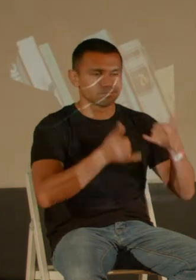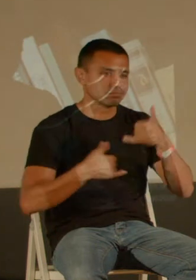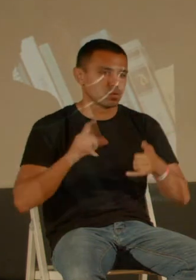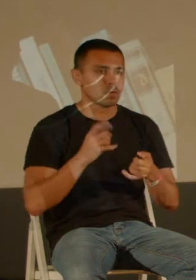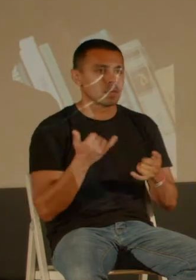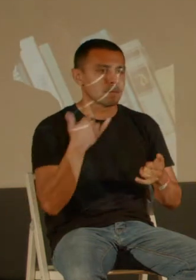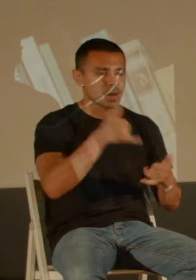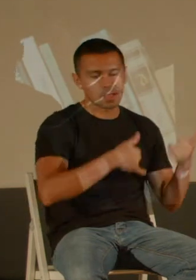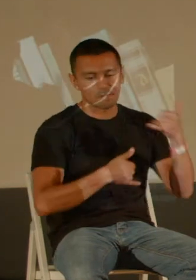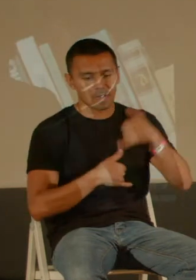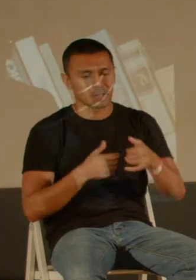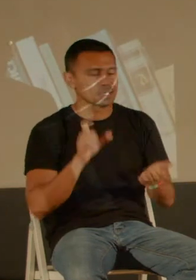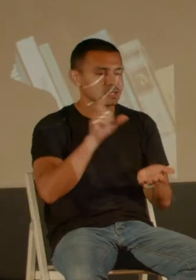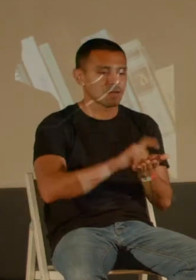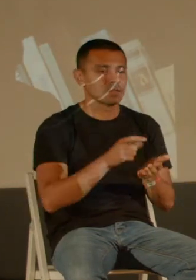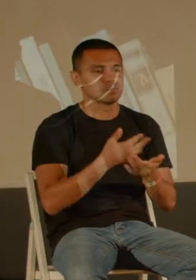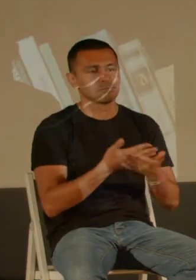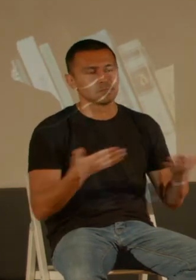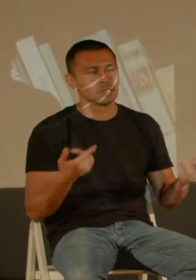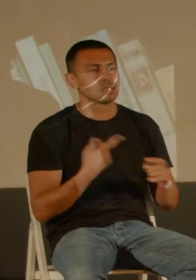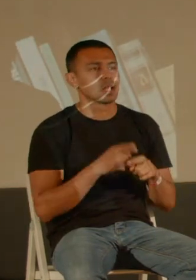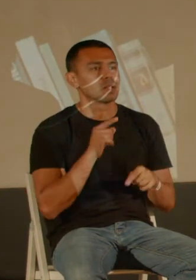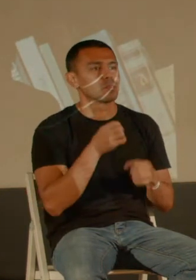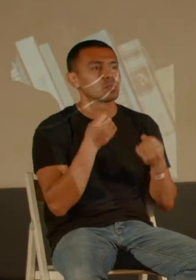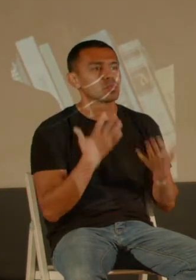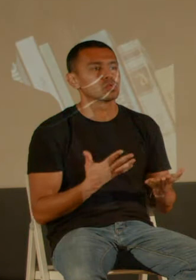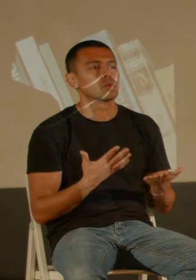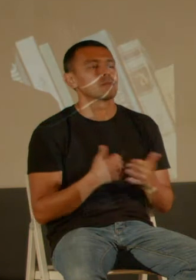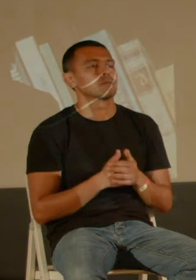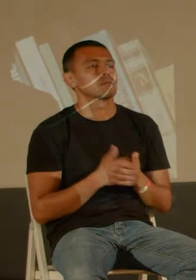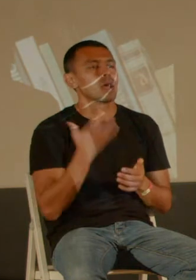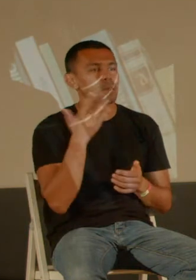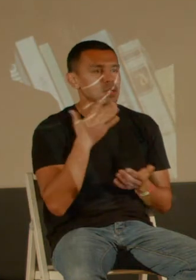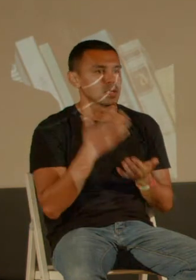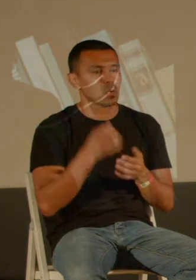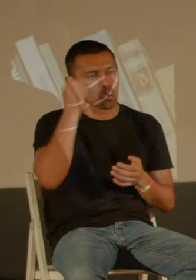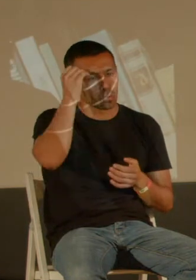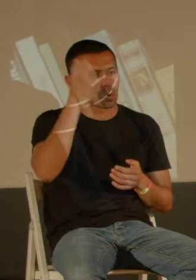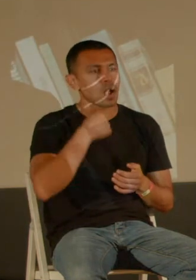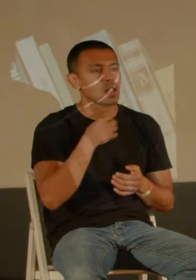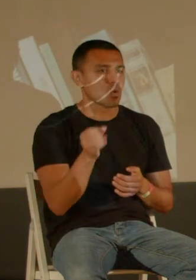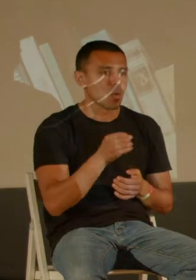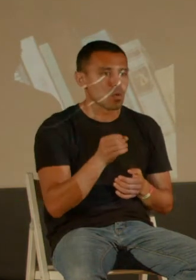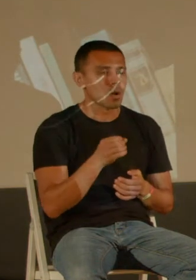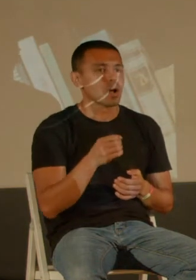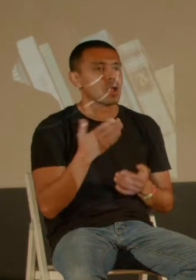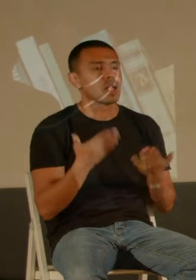вони переливали, ставили. Ну, то, це якби просто в Америці є культура алкоголю,